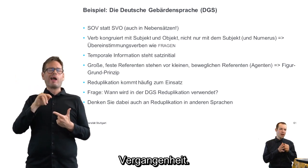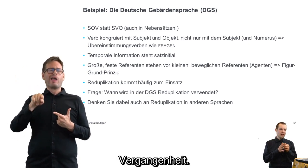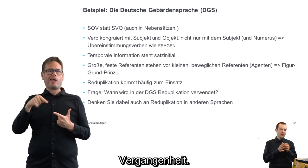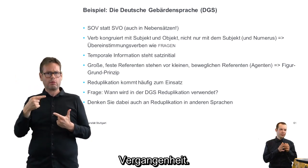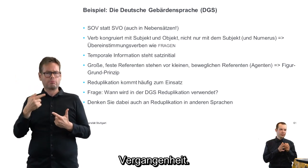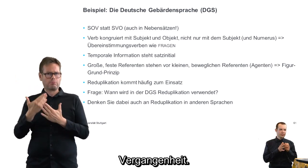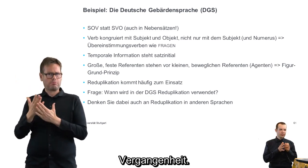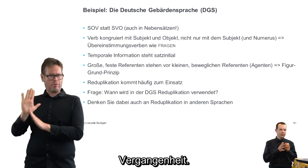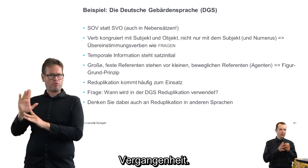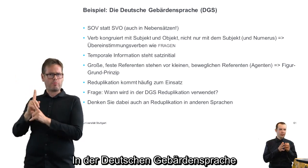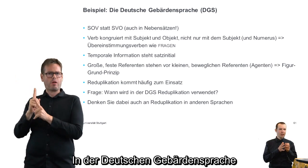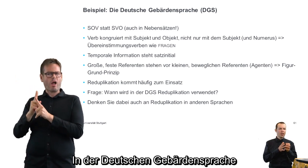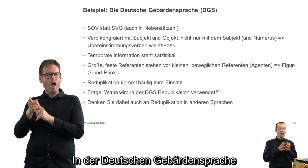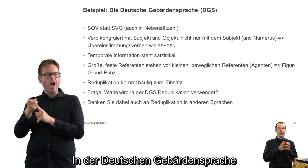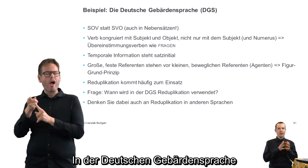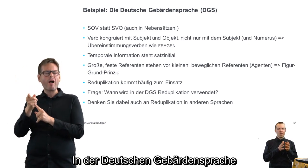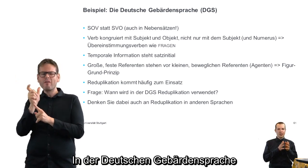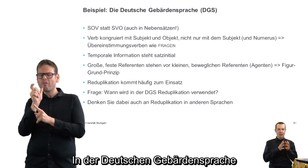Vergangenheit